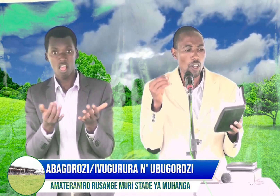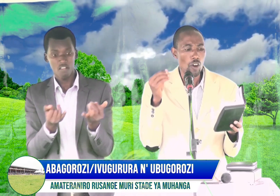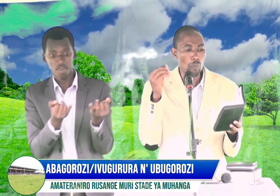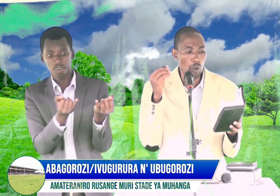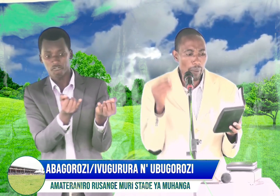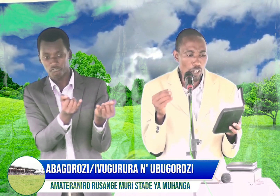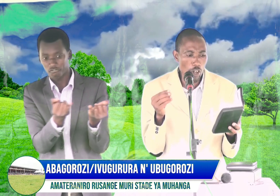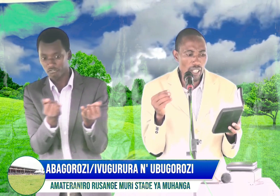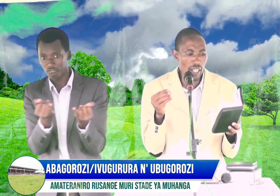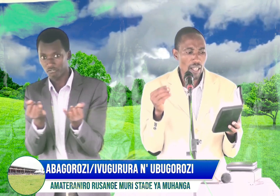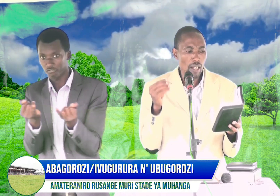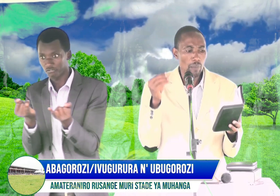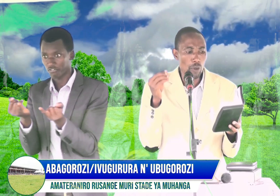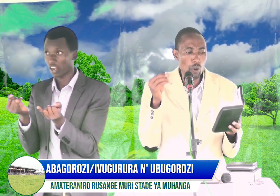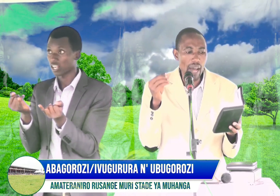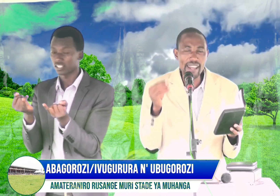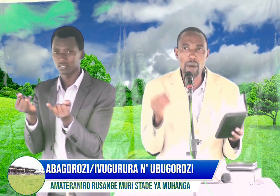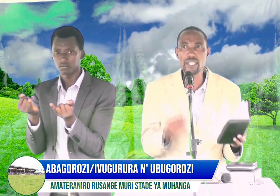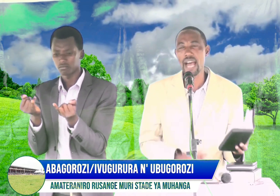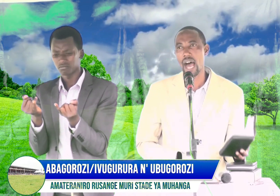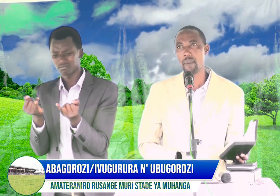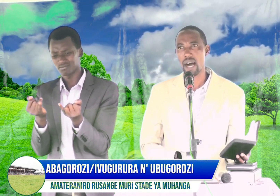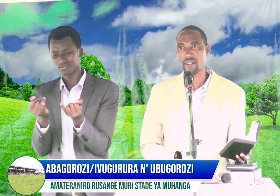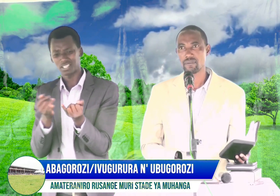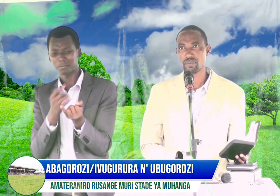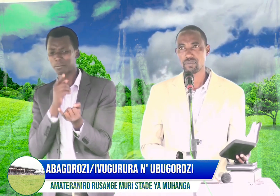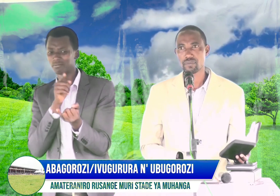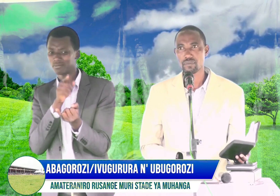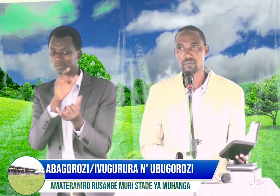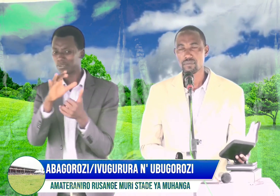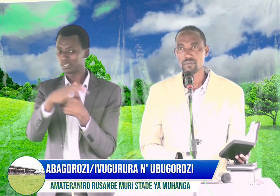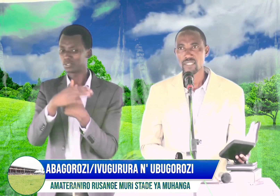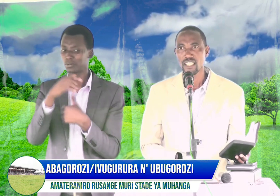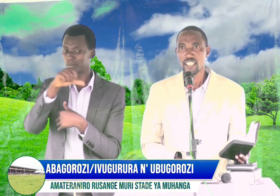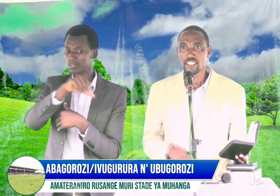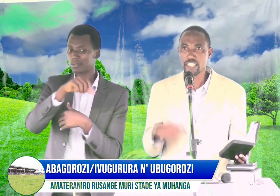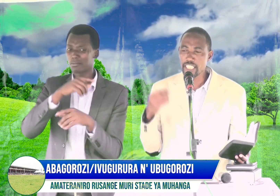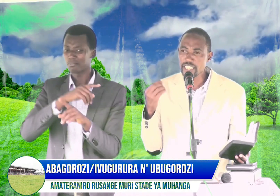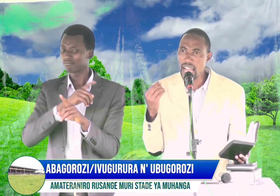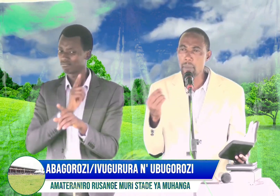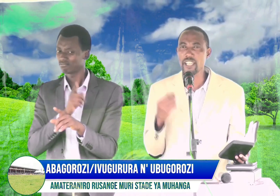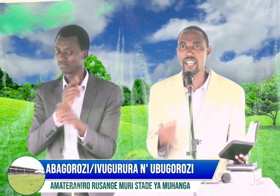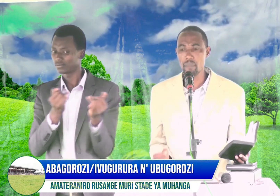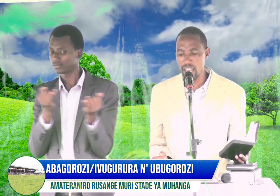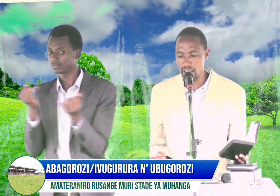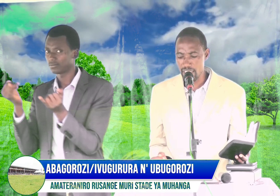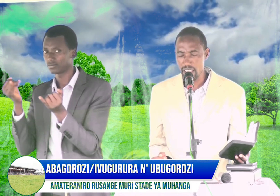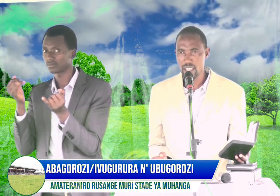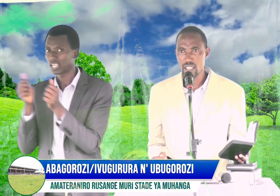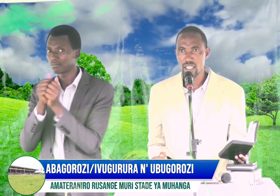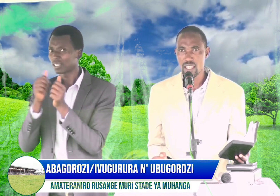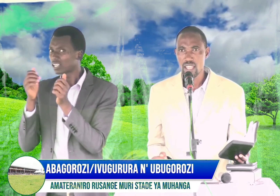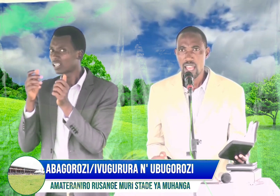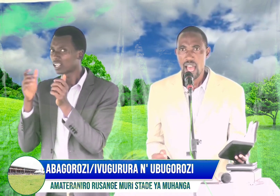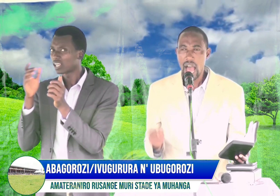Kristo mu birori by'umwana w'intama. Ngira ijambo